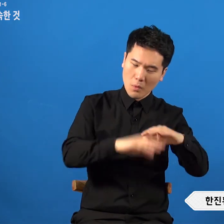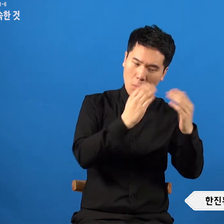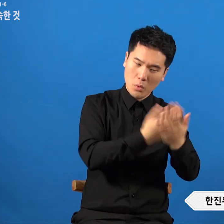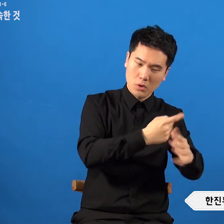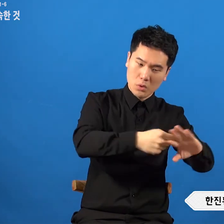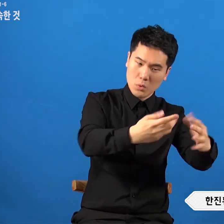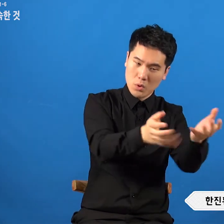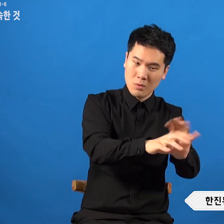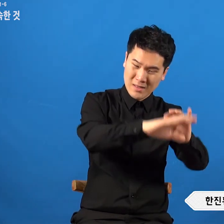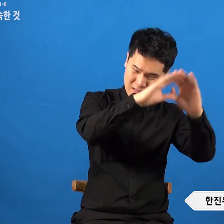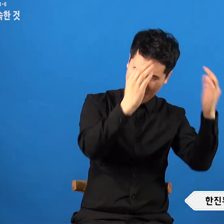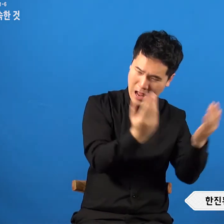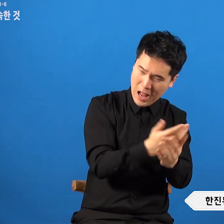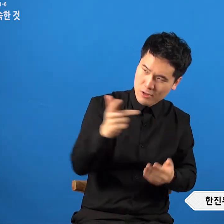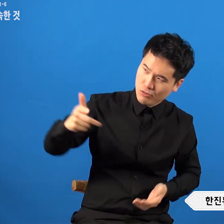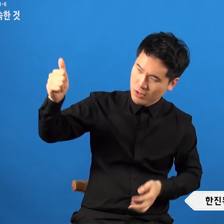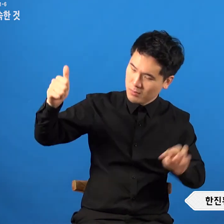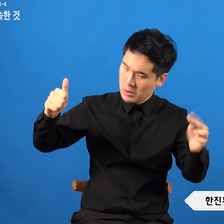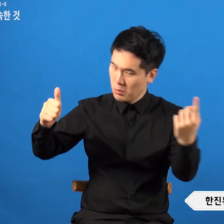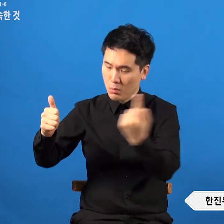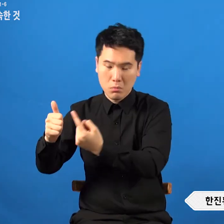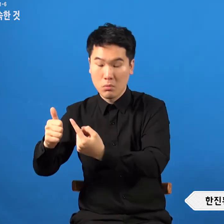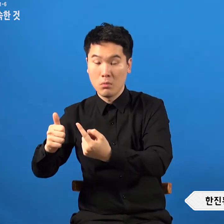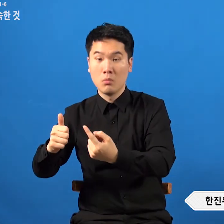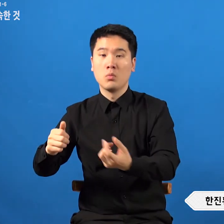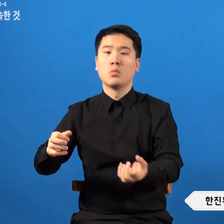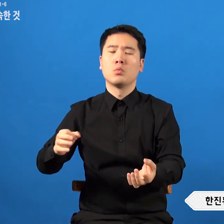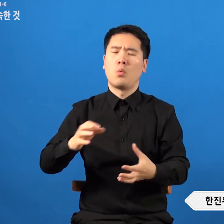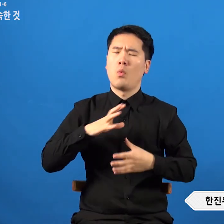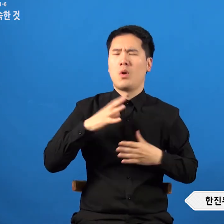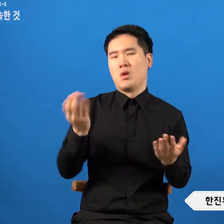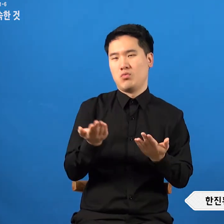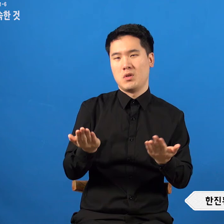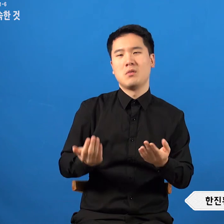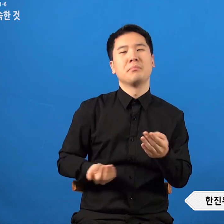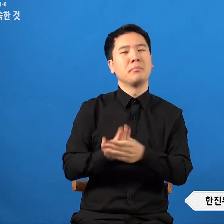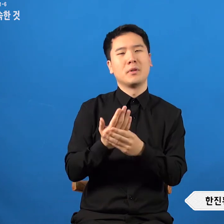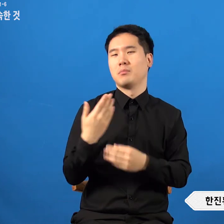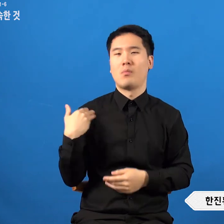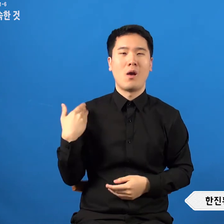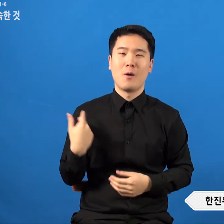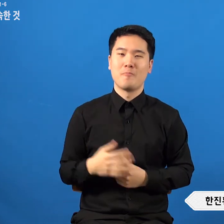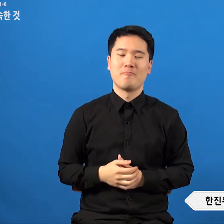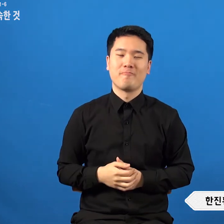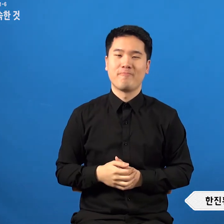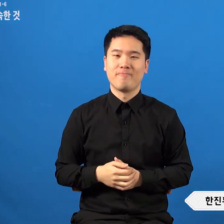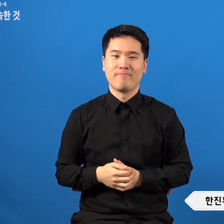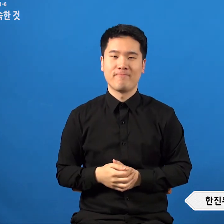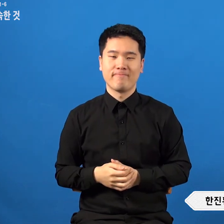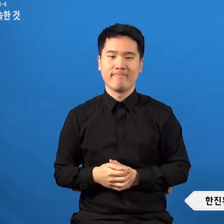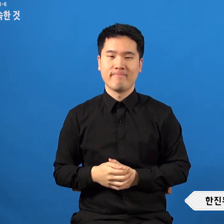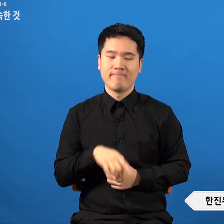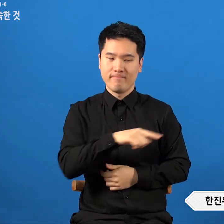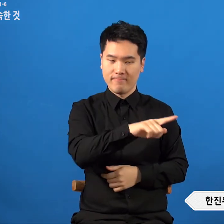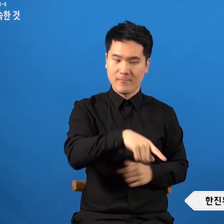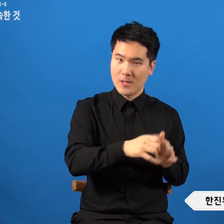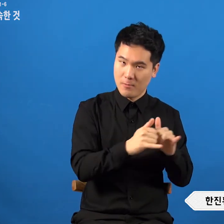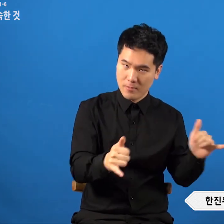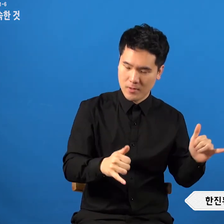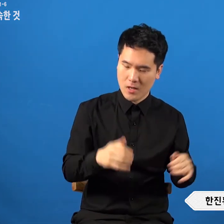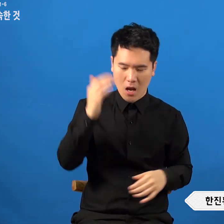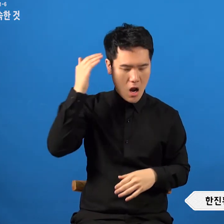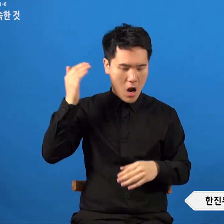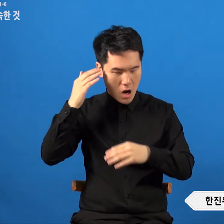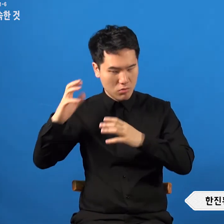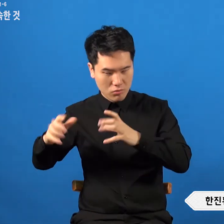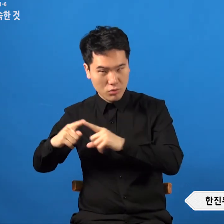소수부족 전체가 주께로 돌아오는 그런 놀라운 일이 있을지 누가 알겠습니까? 그 사람들이 한국에